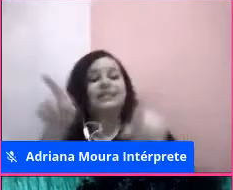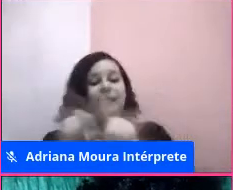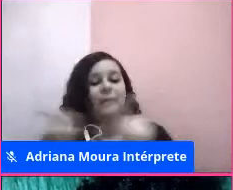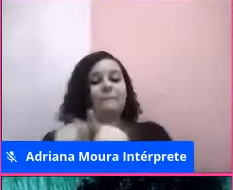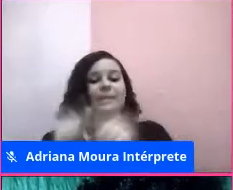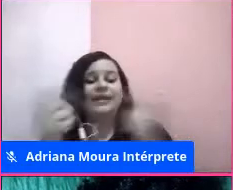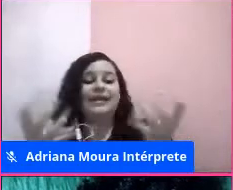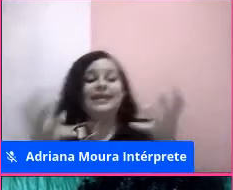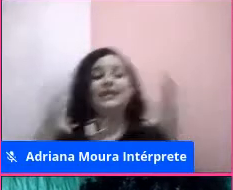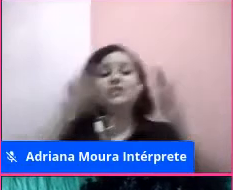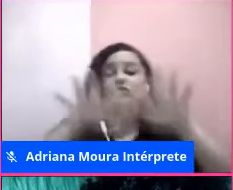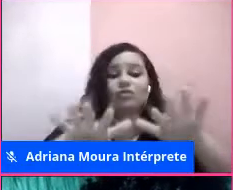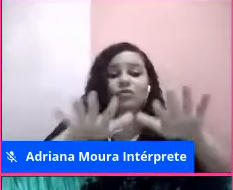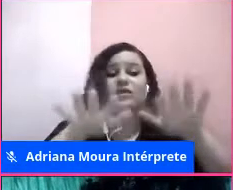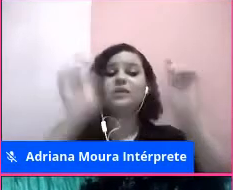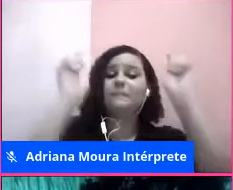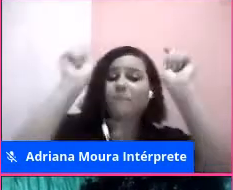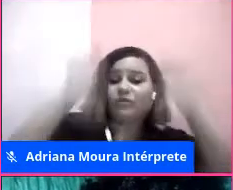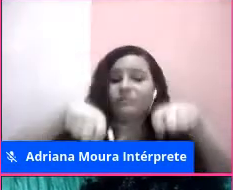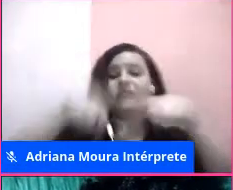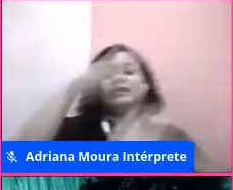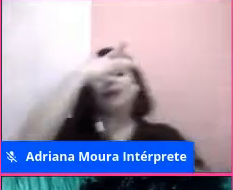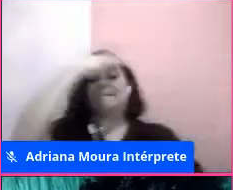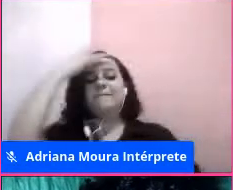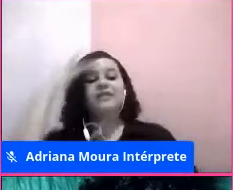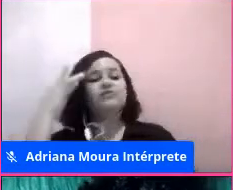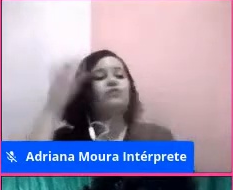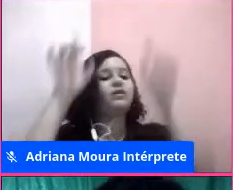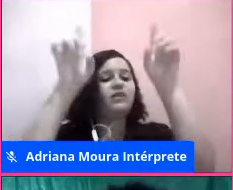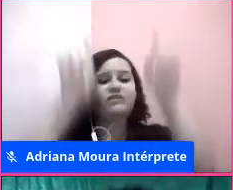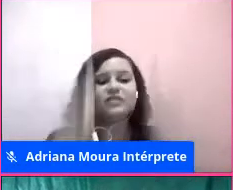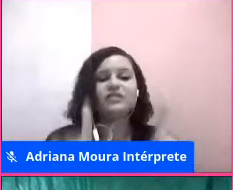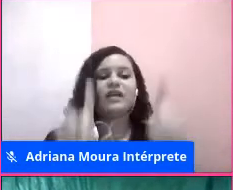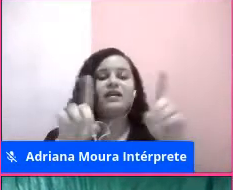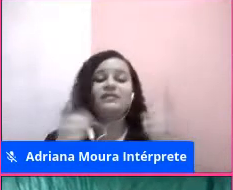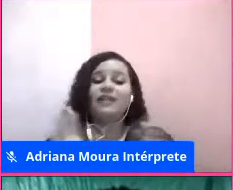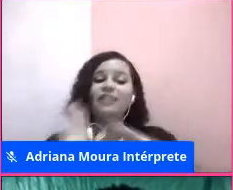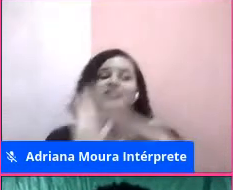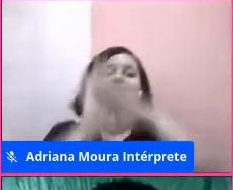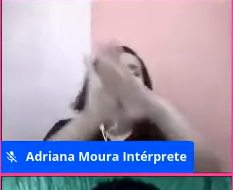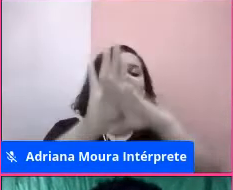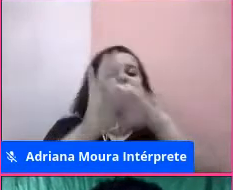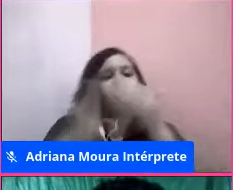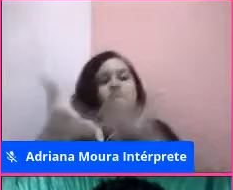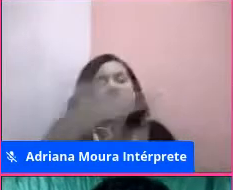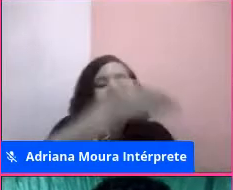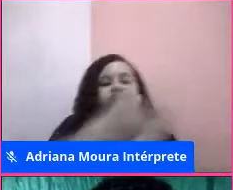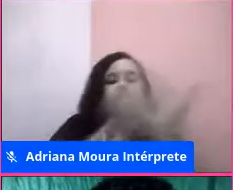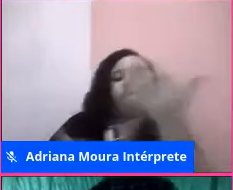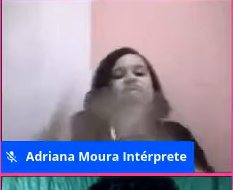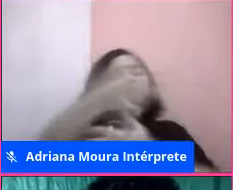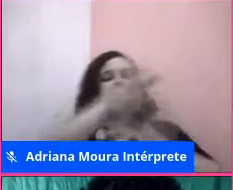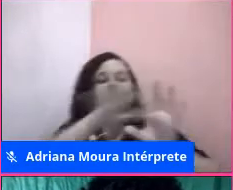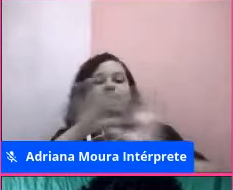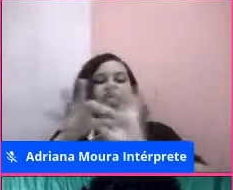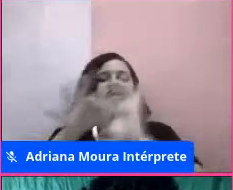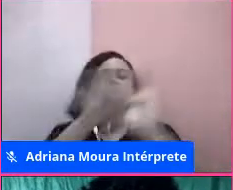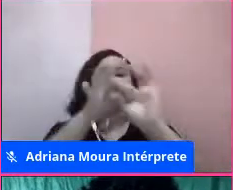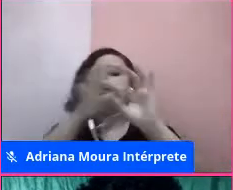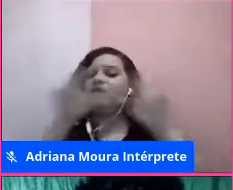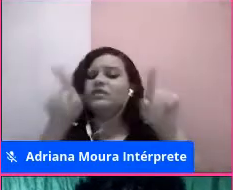possibilitar a inclusão de pessoas com deficiência, possibilitar a autonomia da pessoa com deficiência, mas também inserir as pessoas